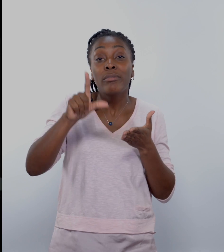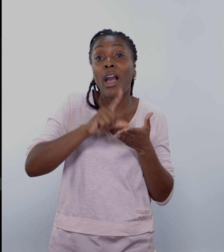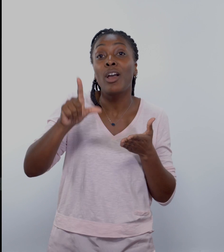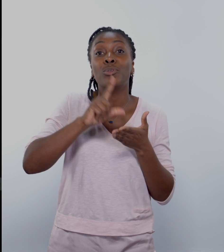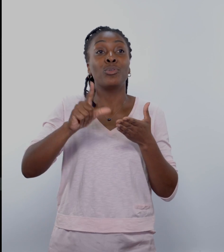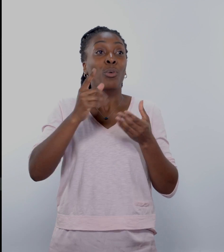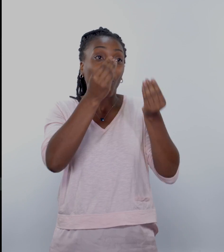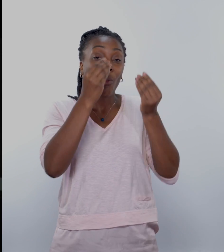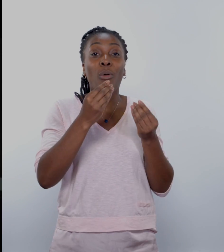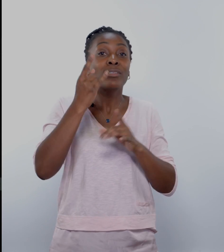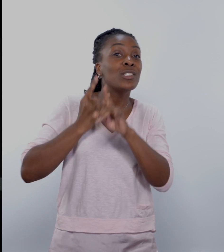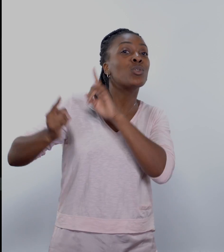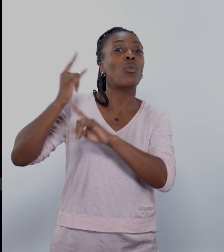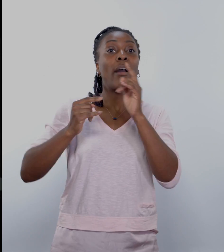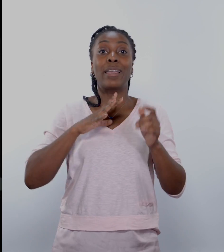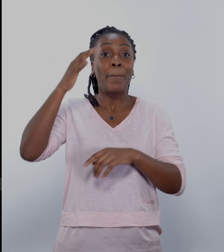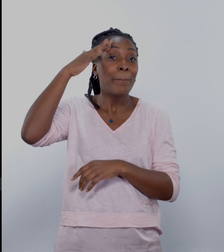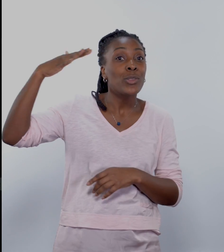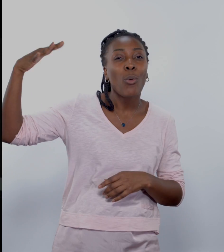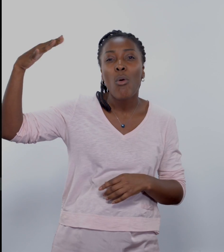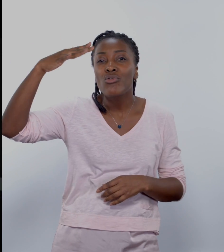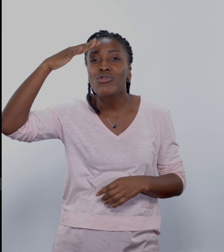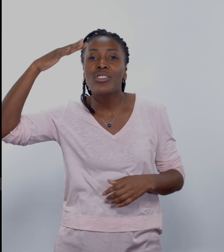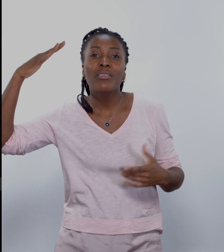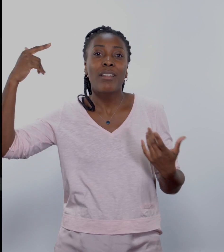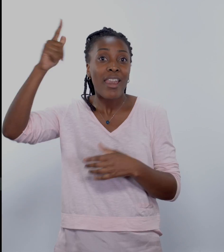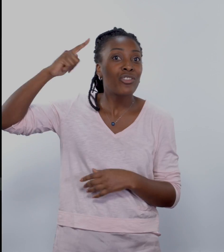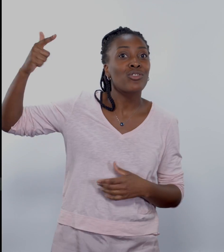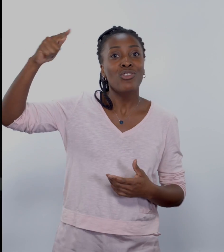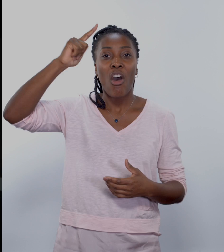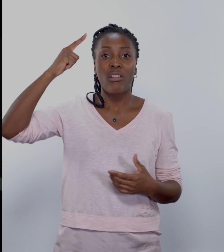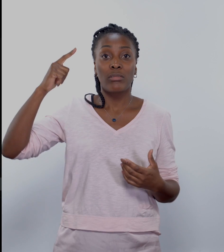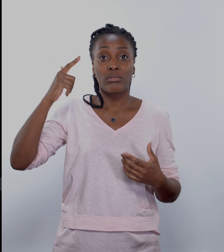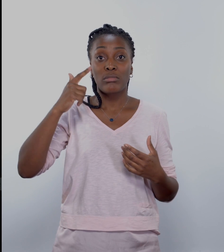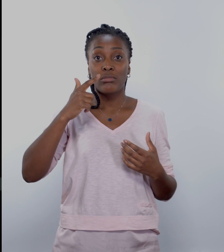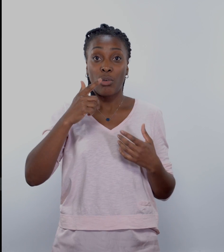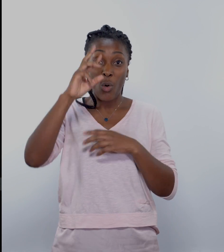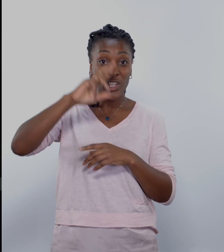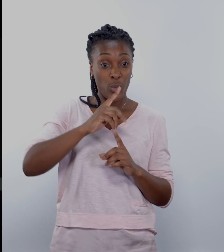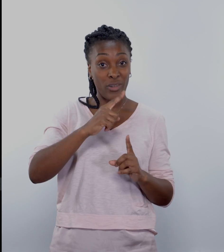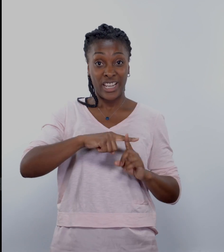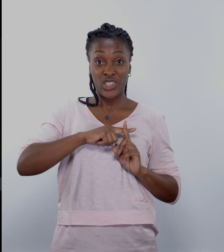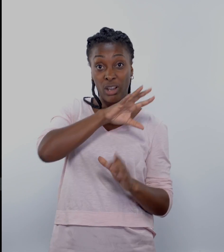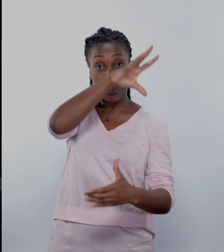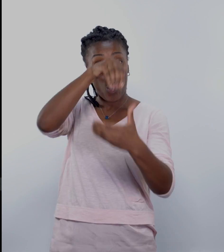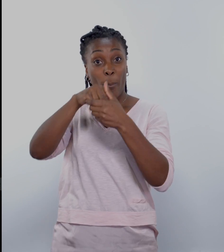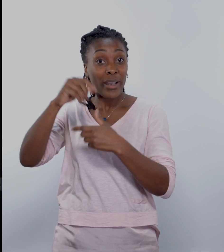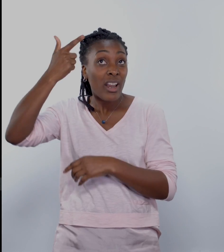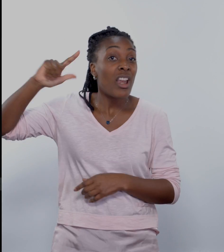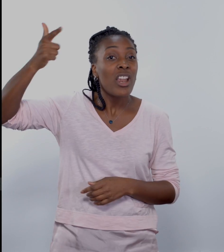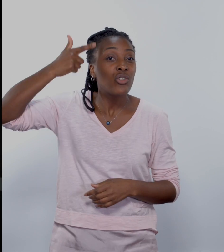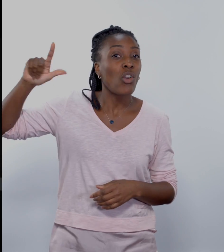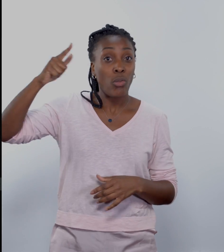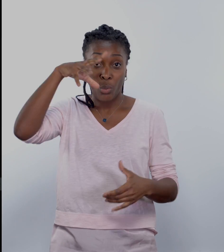ou d'histoire, c'était qu'il y avait de multiples mythologies dans l'Antiquité et finalement le christianisme, on pouvait le ranger parmi toutes ces